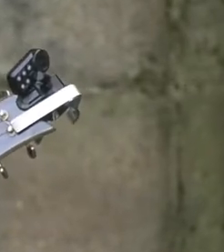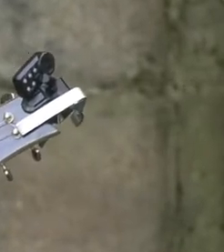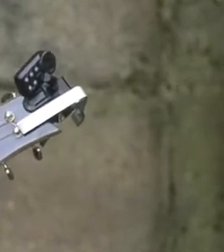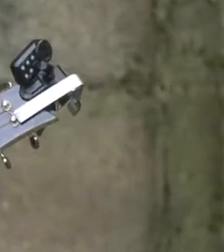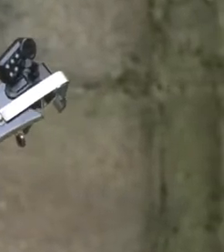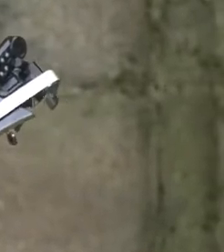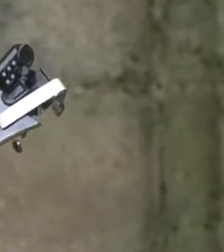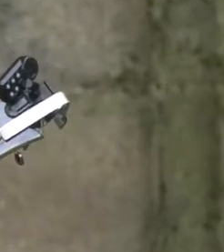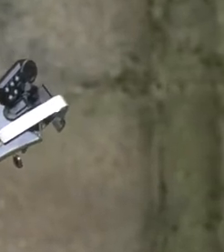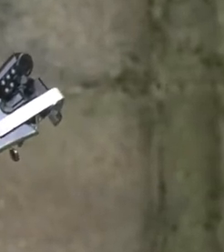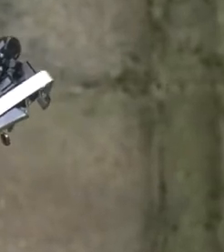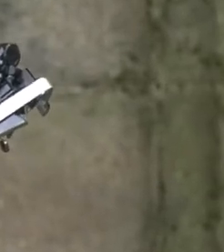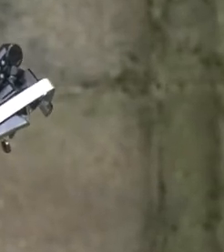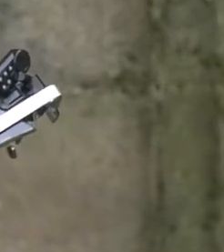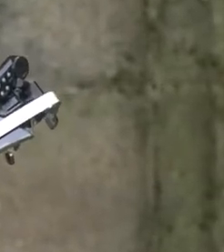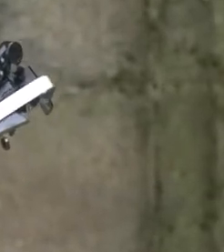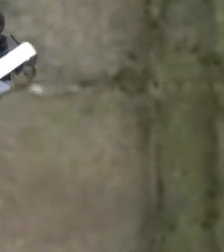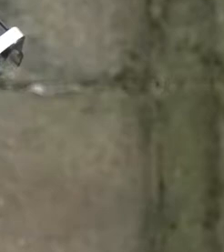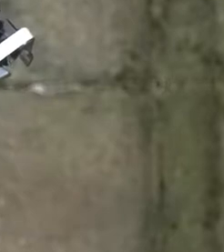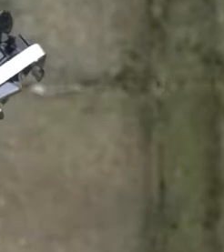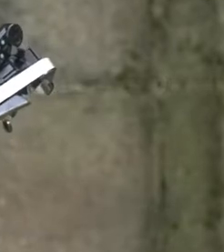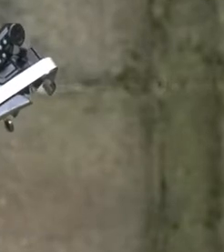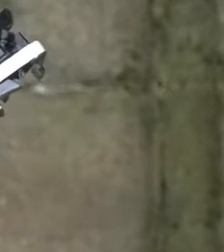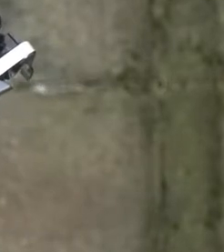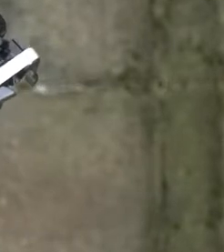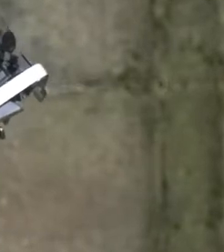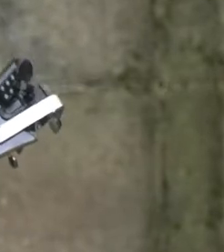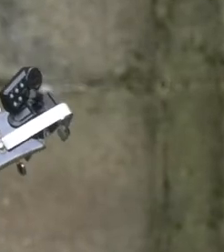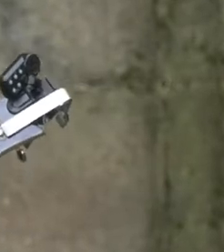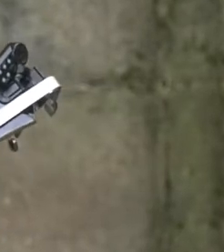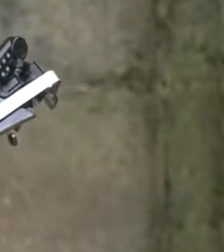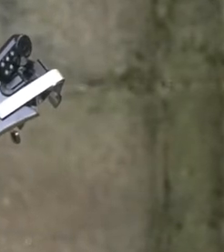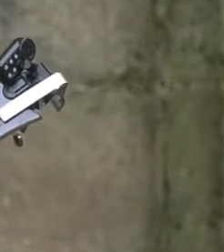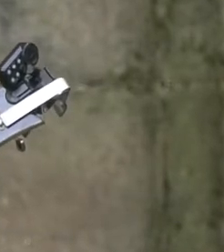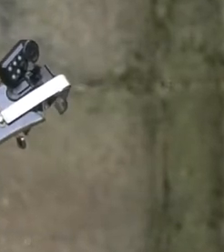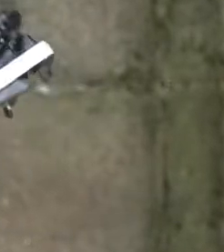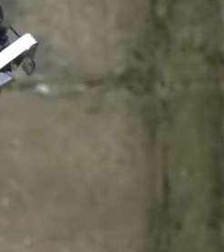yeah. Durme, meu amor. Durme, meu bem.